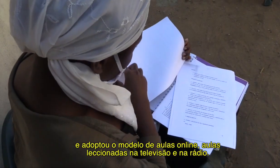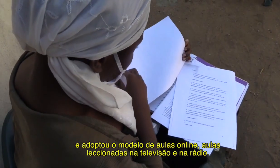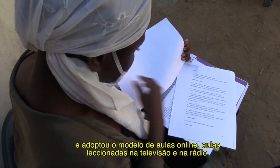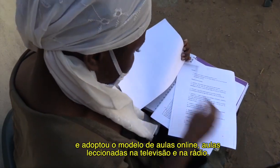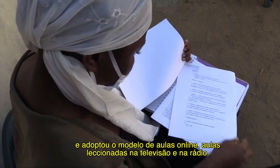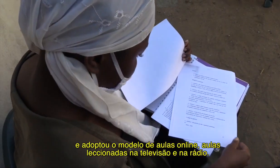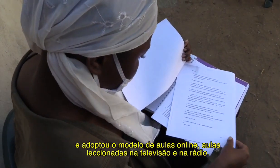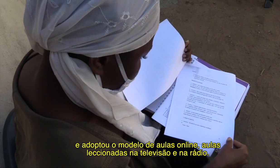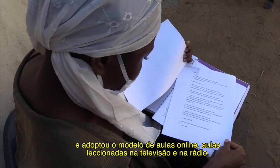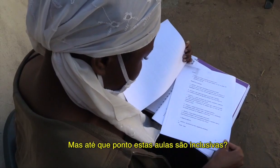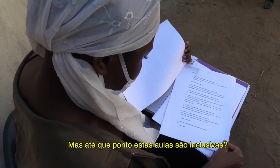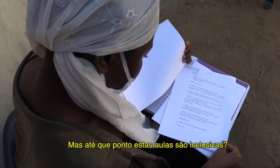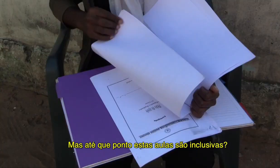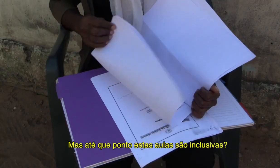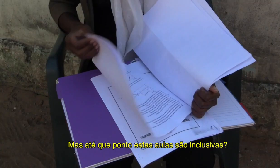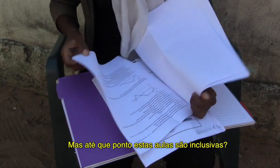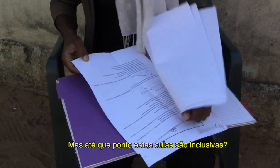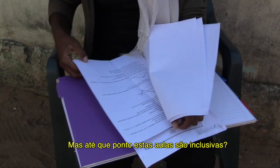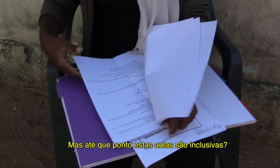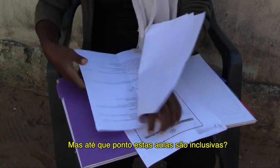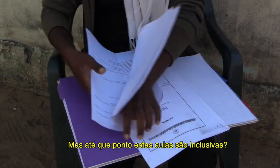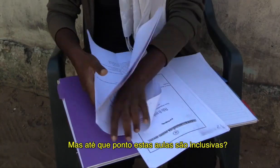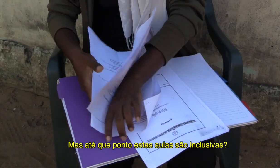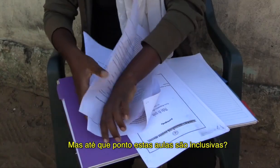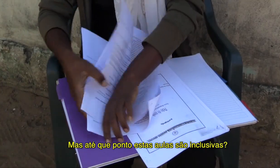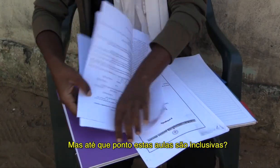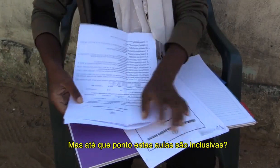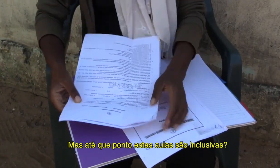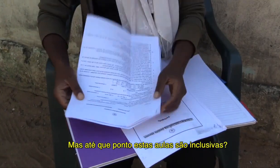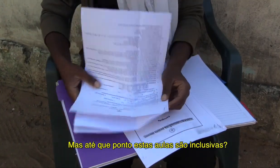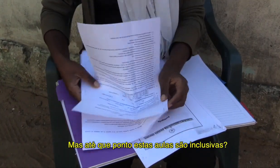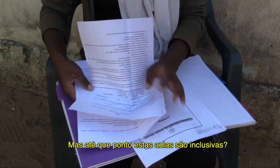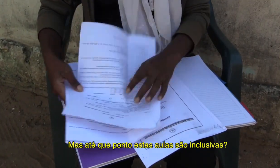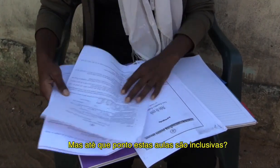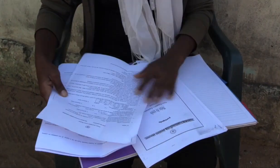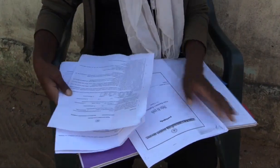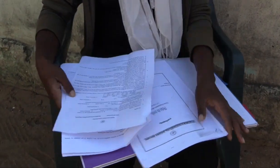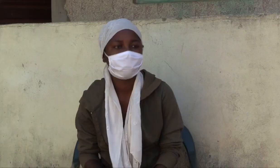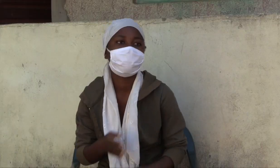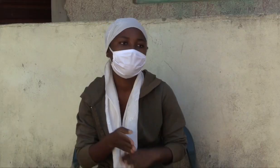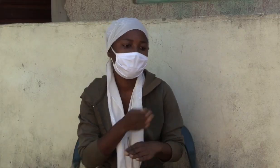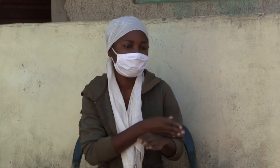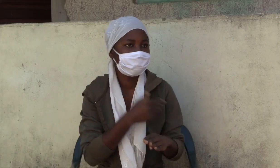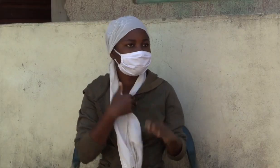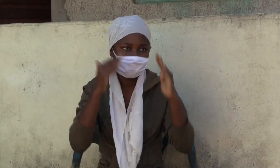e na rádio. Mas até que ponto estas aulas são inclusivas?